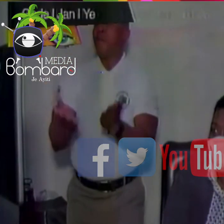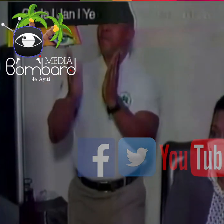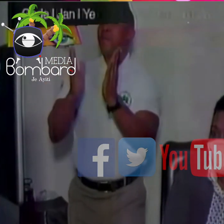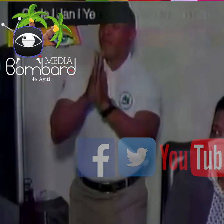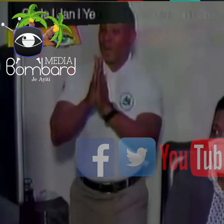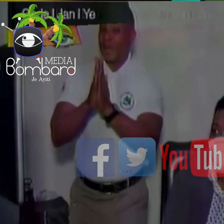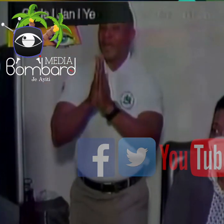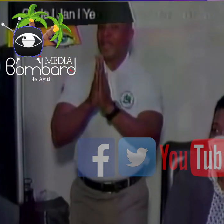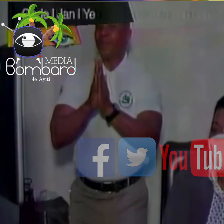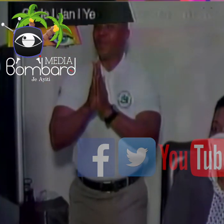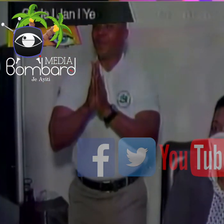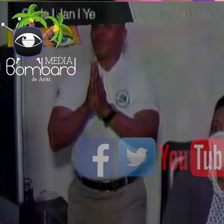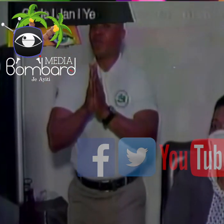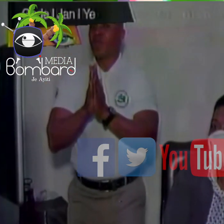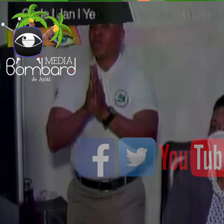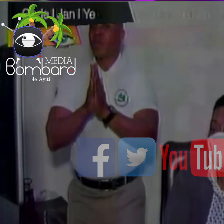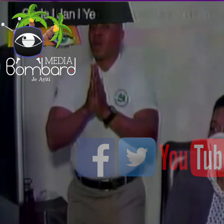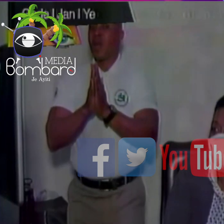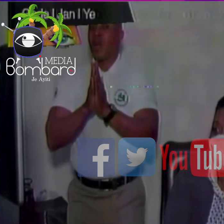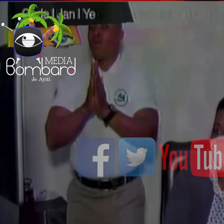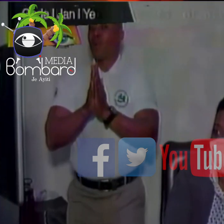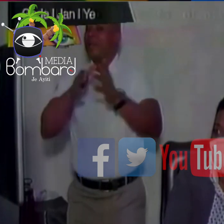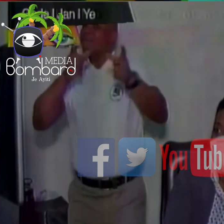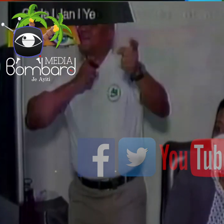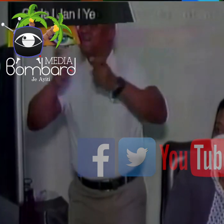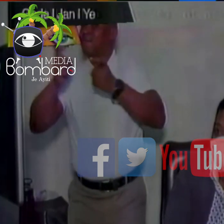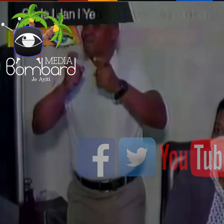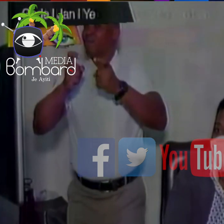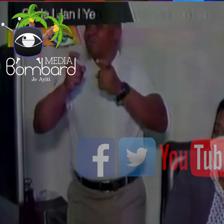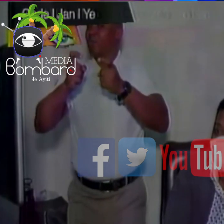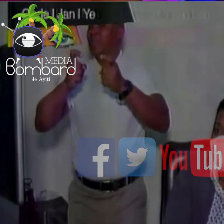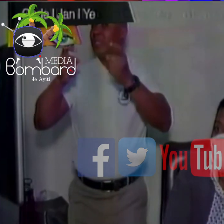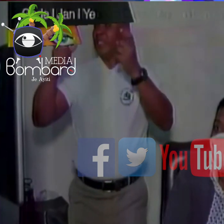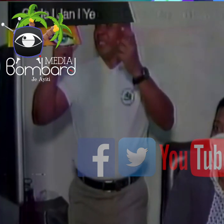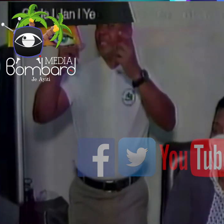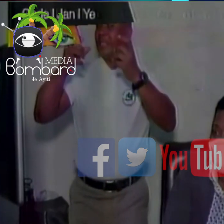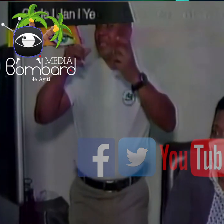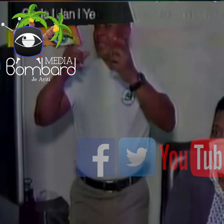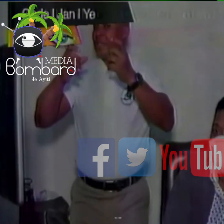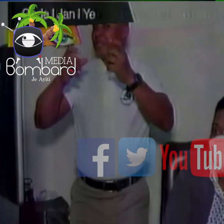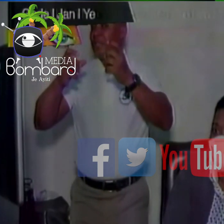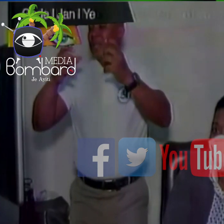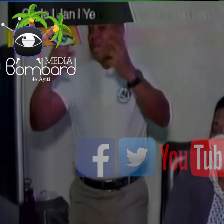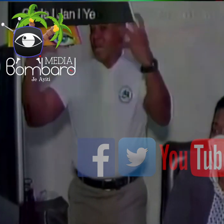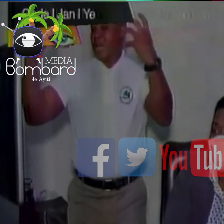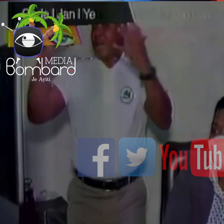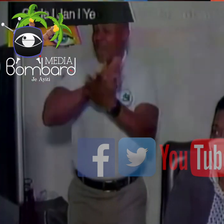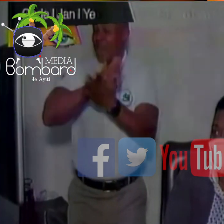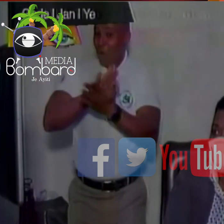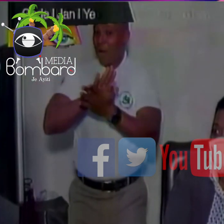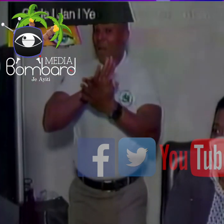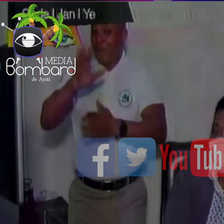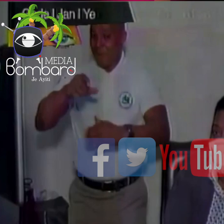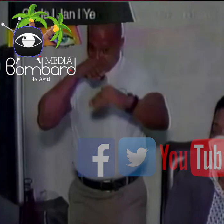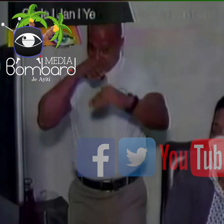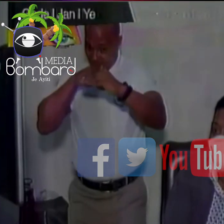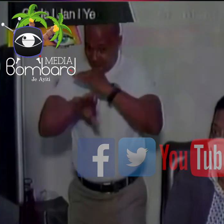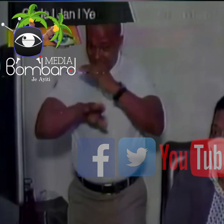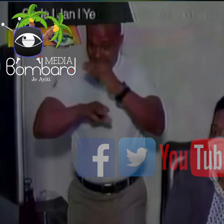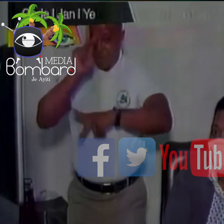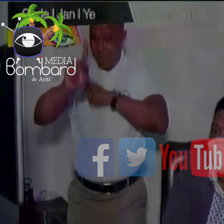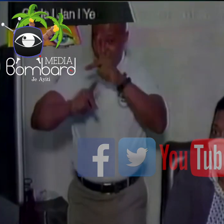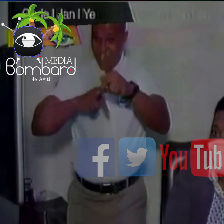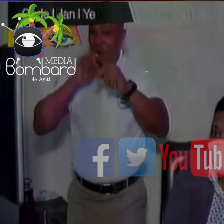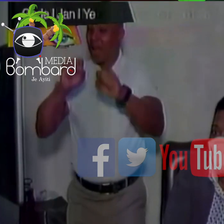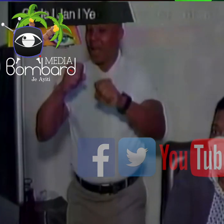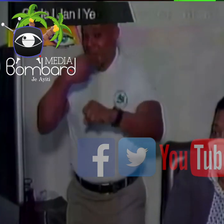avec gardien et l'école là, nous avons fait un nettoyage rapide pour te faciliter au rentrer, pour te passer temps. Et OIM